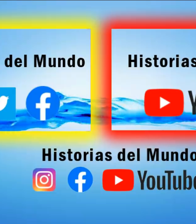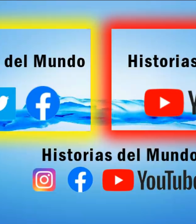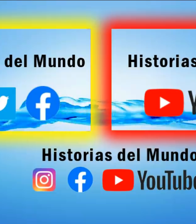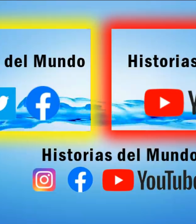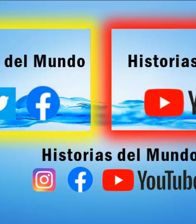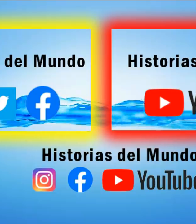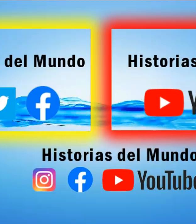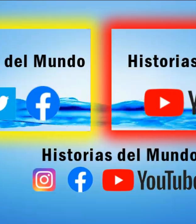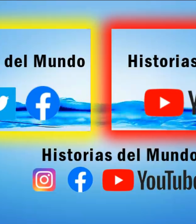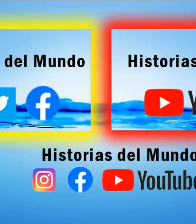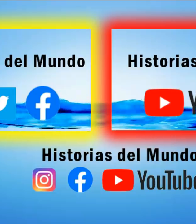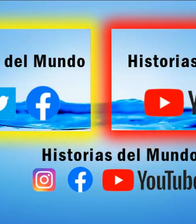¡Gracias!